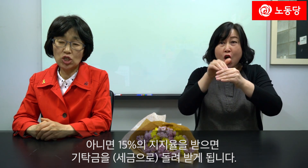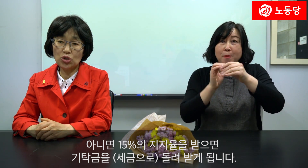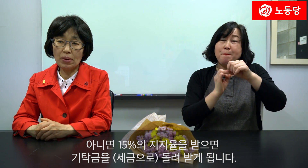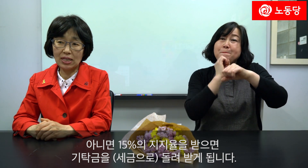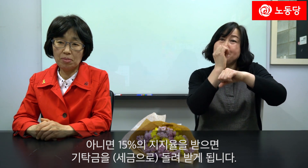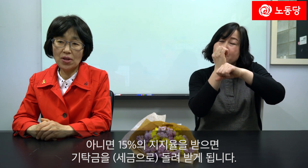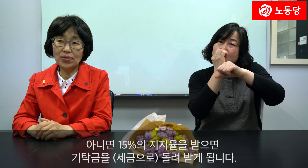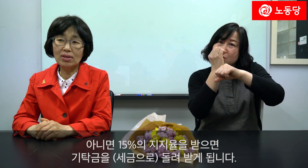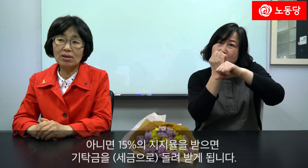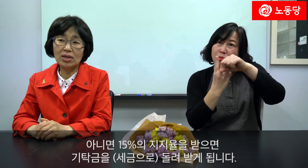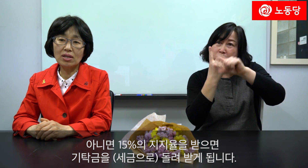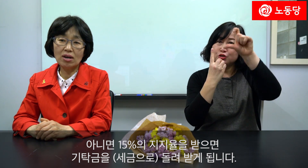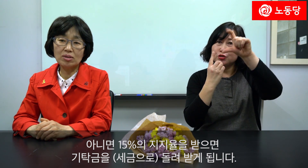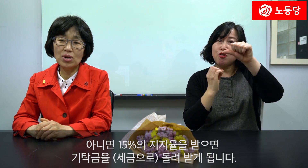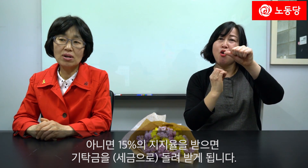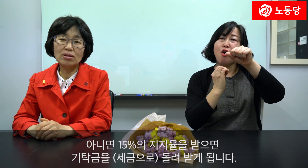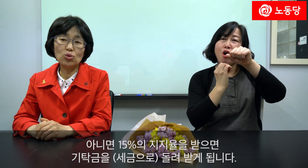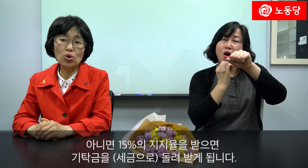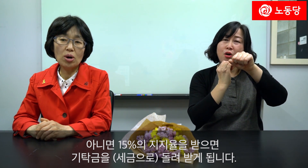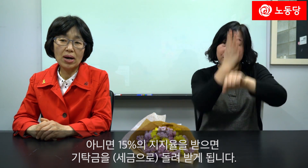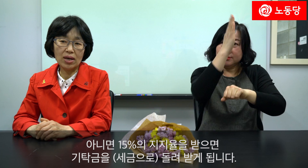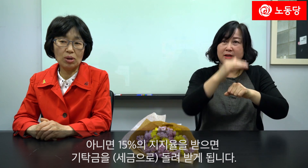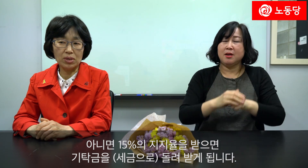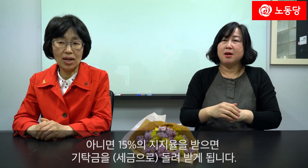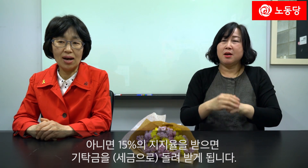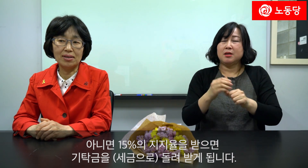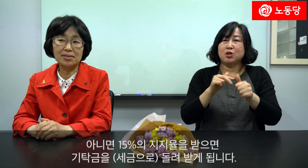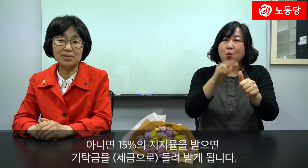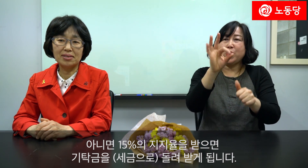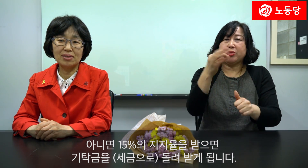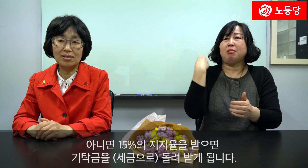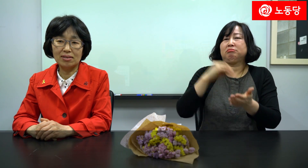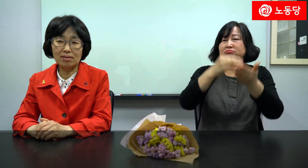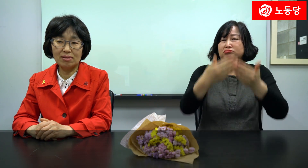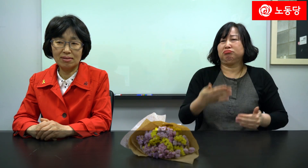15%의 지지율을 받으면 기탁금을 돌려받게 됩니다.